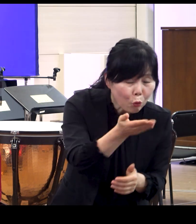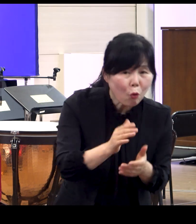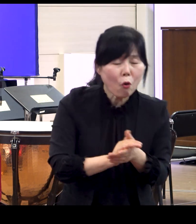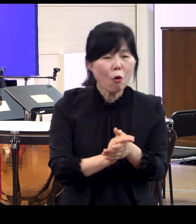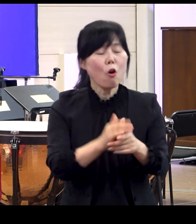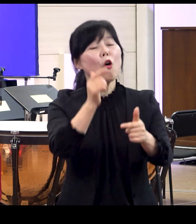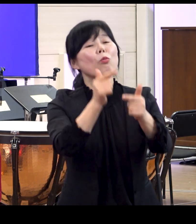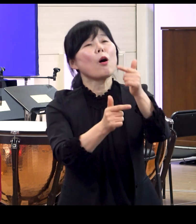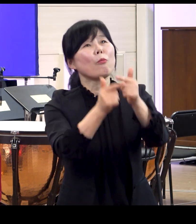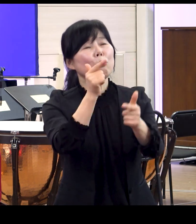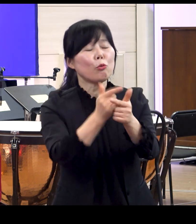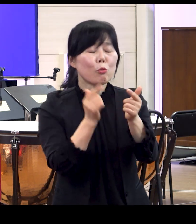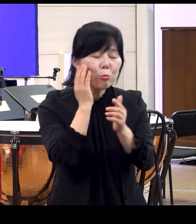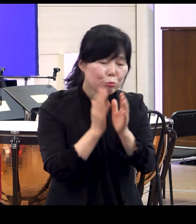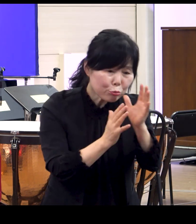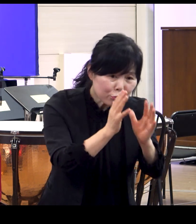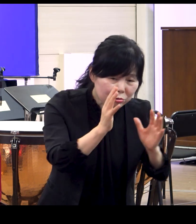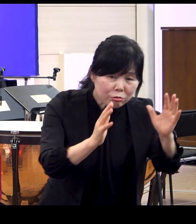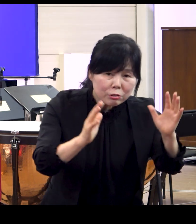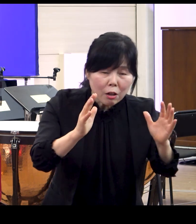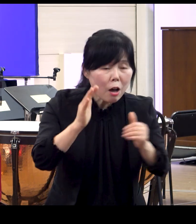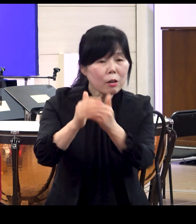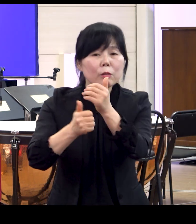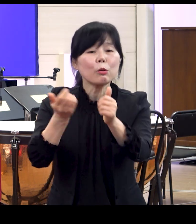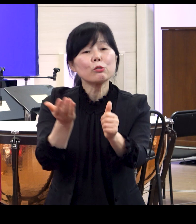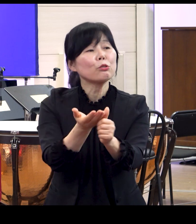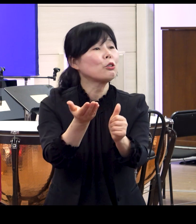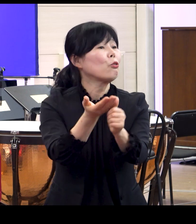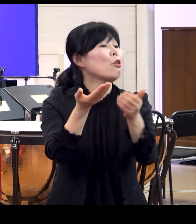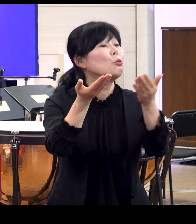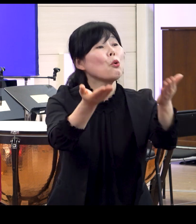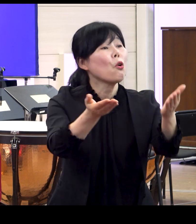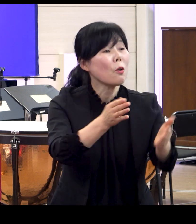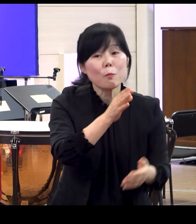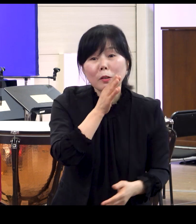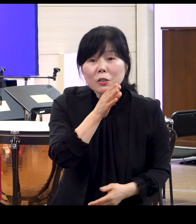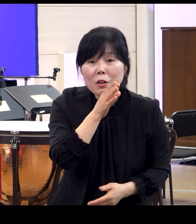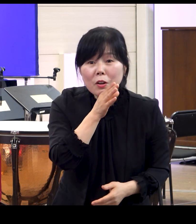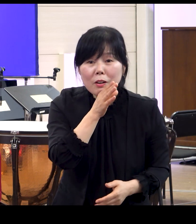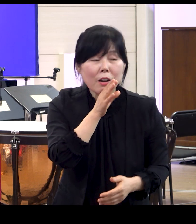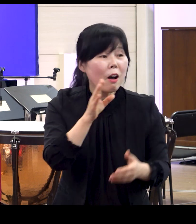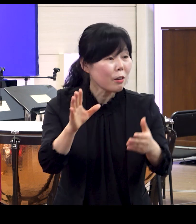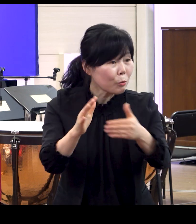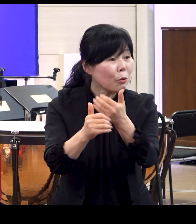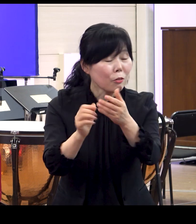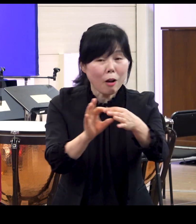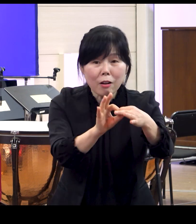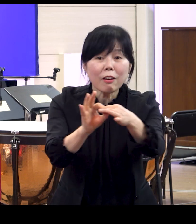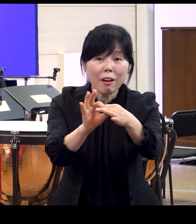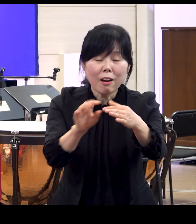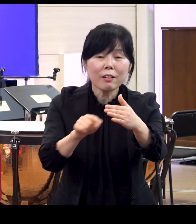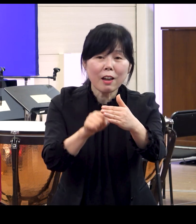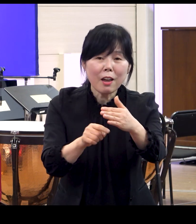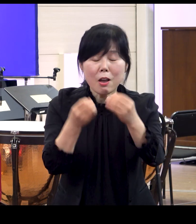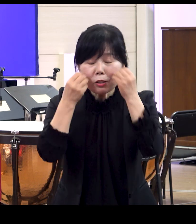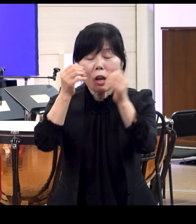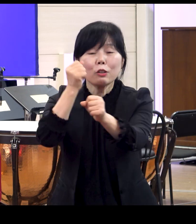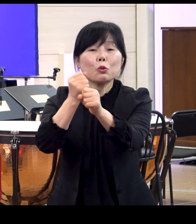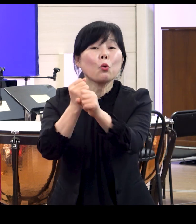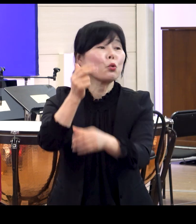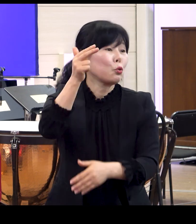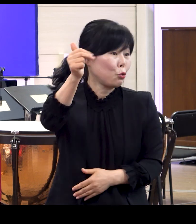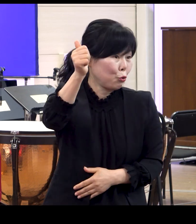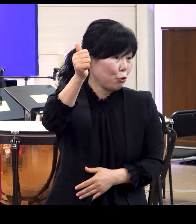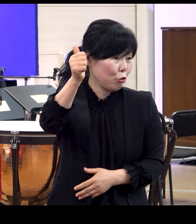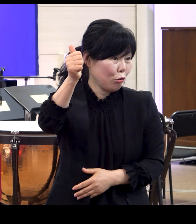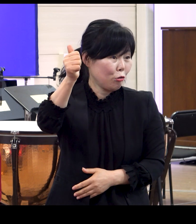그렇죠. 나무고 풀이고 여러 동물들이고 모든 것이 하나님과 관계를 맺고 있죠. 그렇죠. 창조주